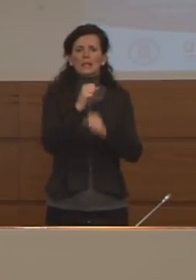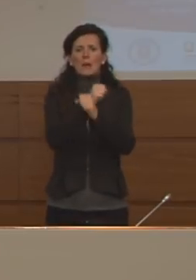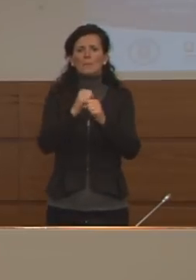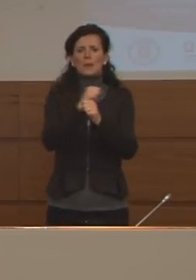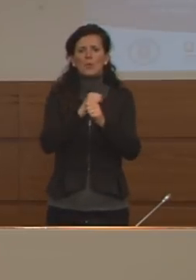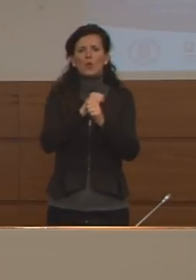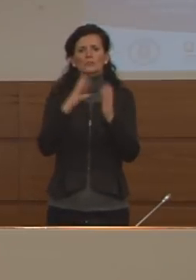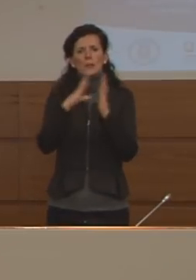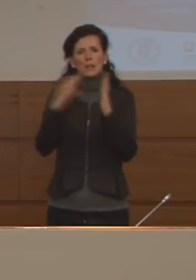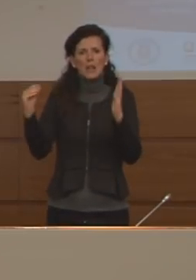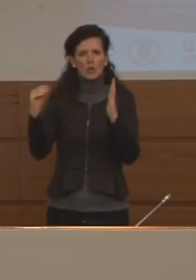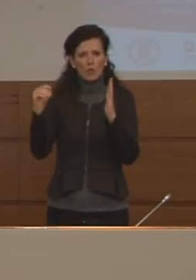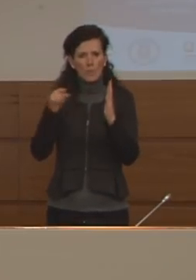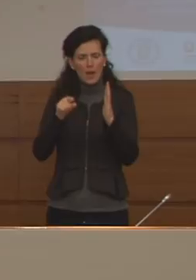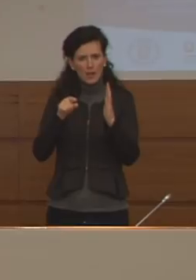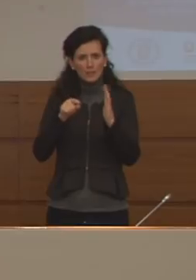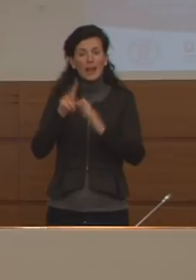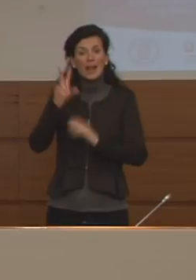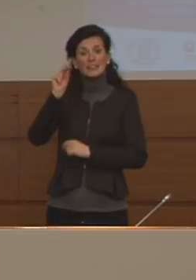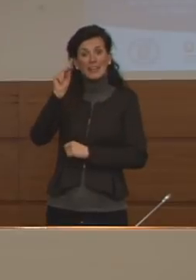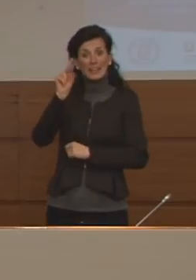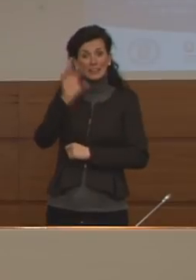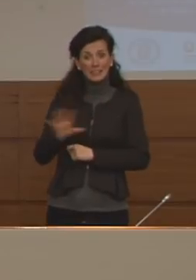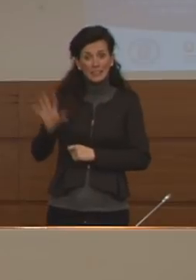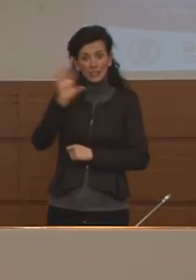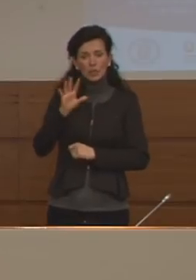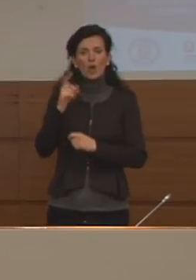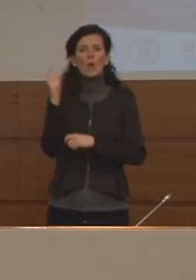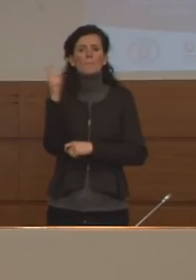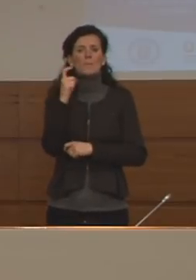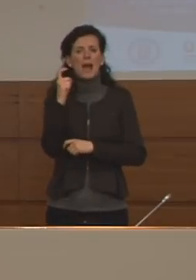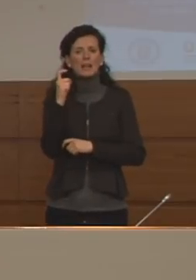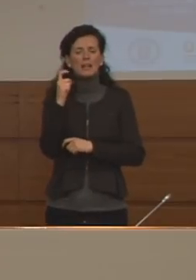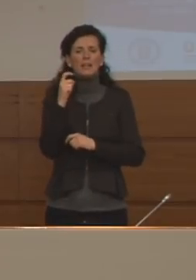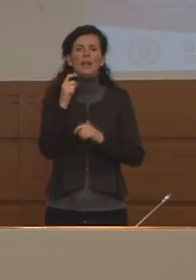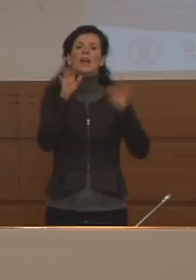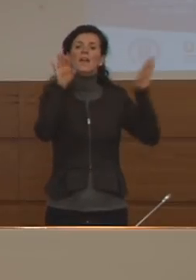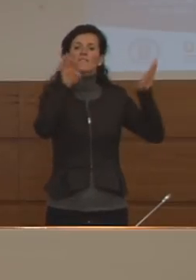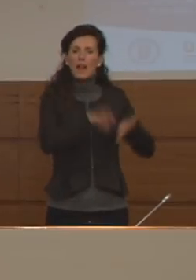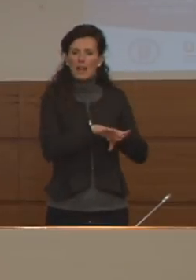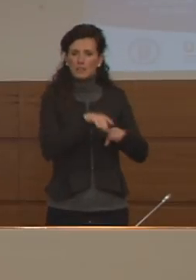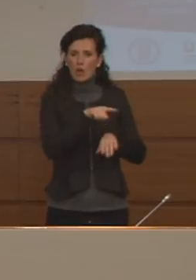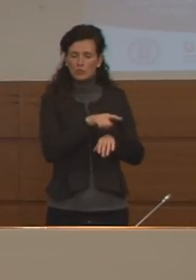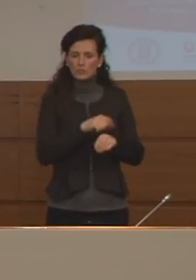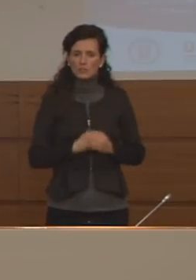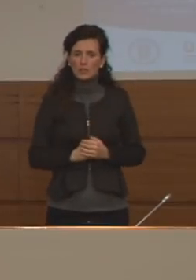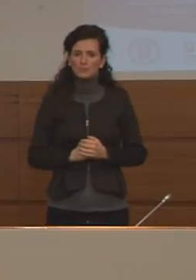romagna trentino alto adige marche e valle d'aosta